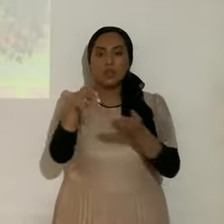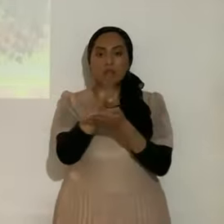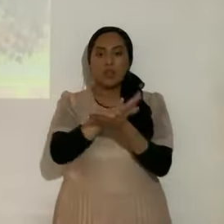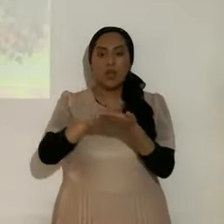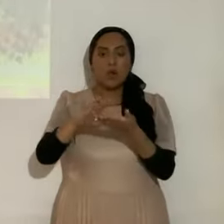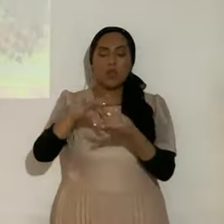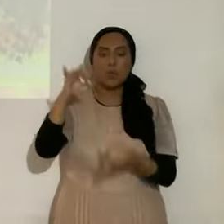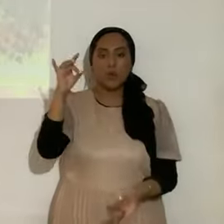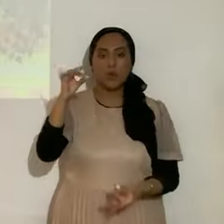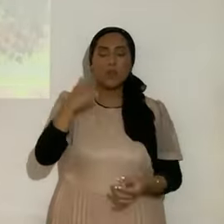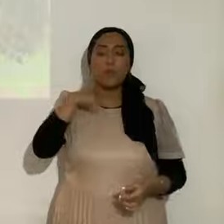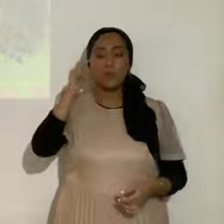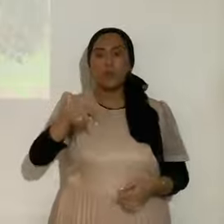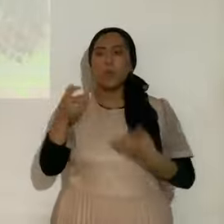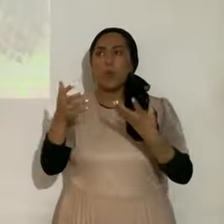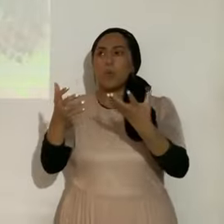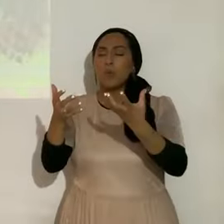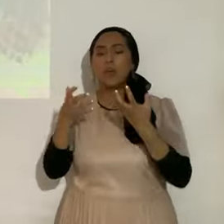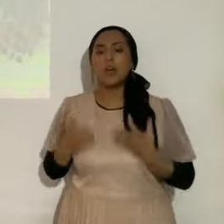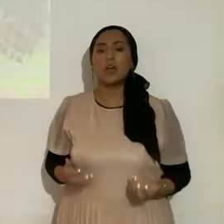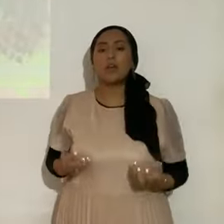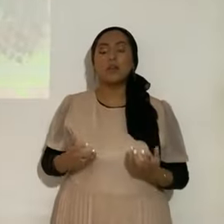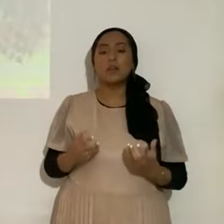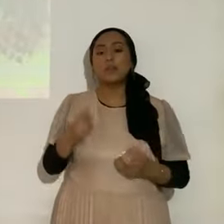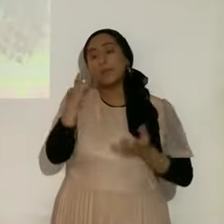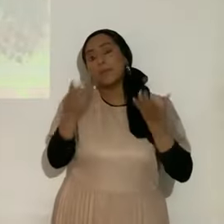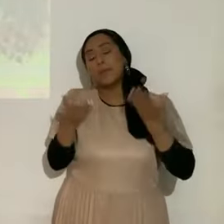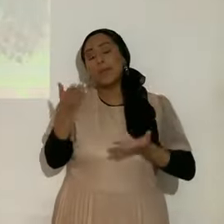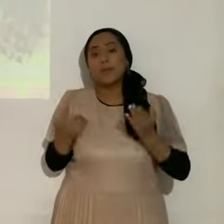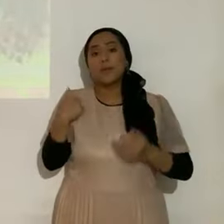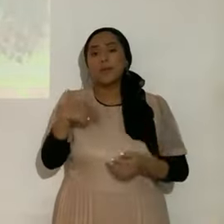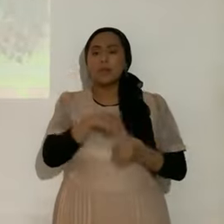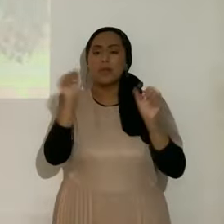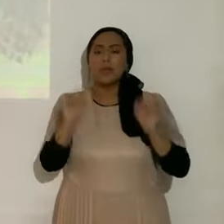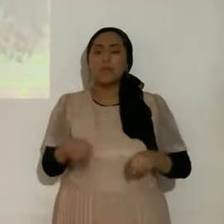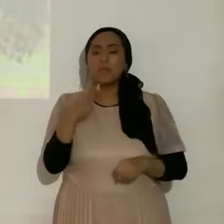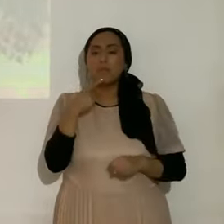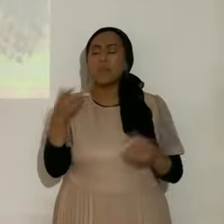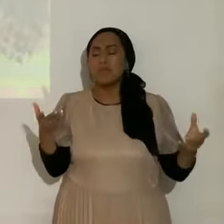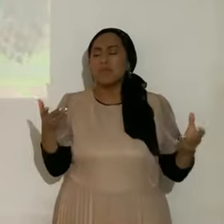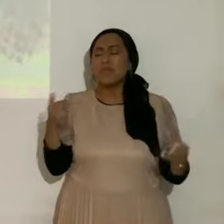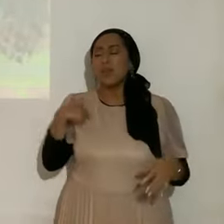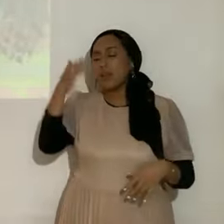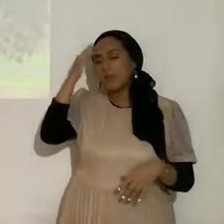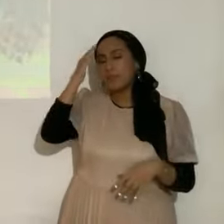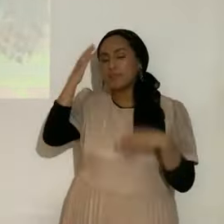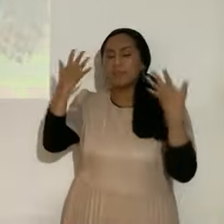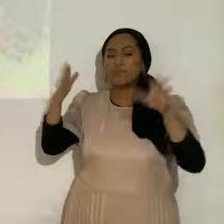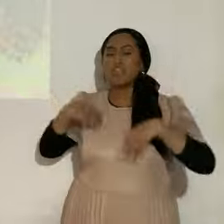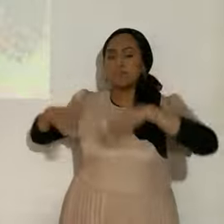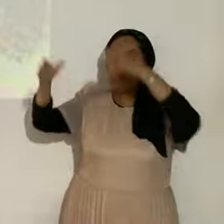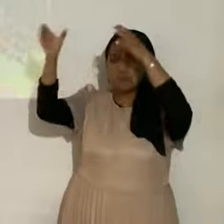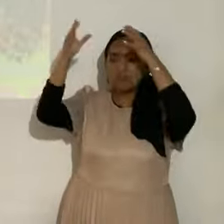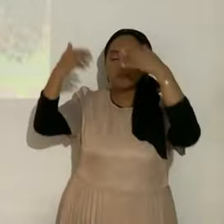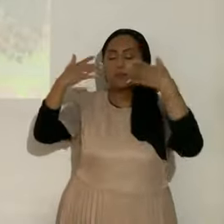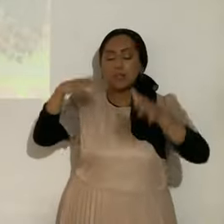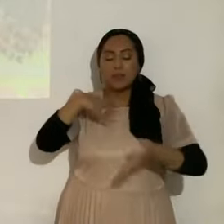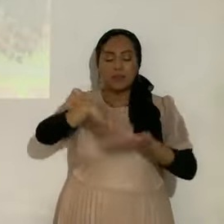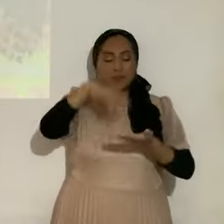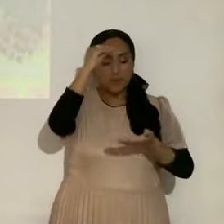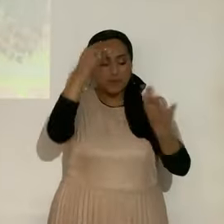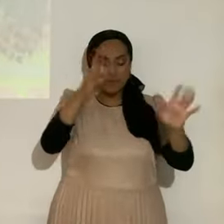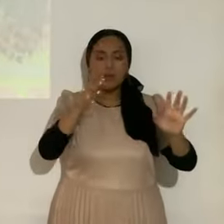HaKodesh. Debemos de anhelarlo. Porque tal vez nosotros podemos decir, sí, yo ya sé tantas cosas, yo sé, ya